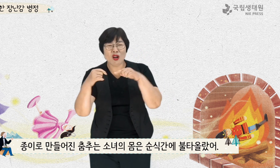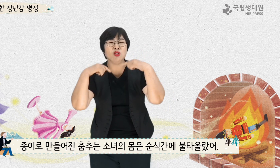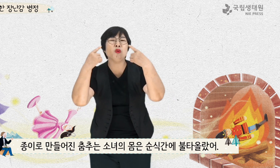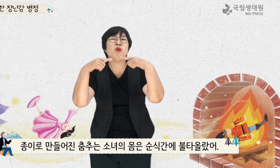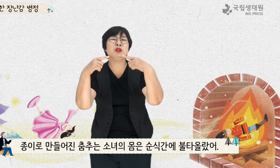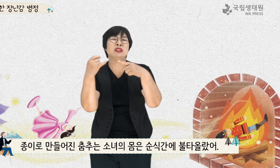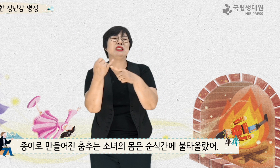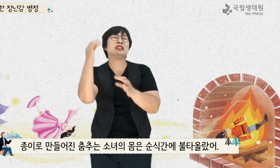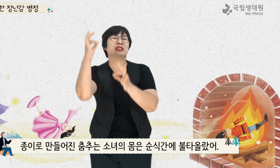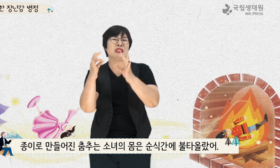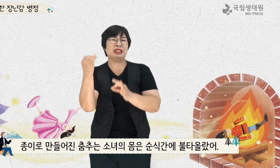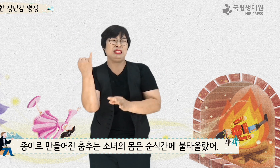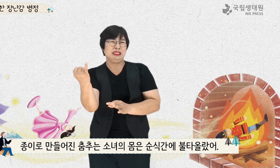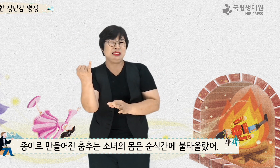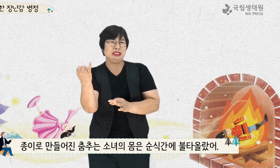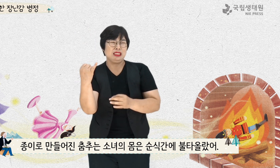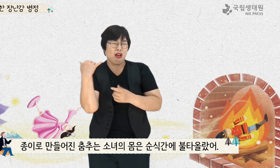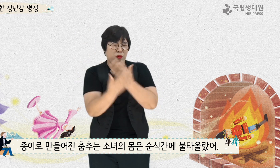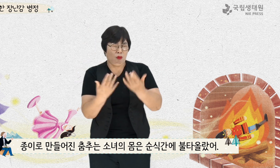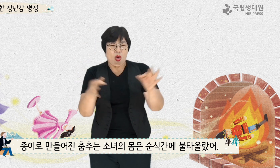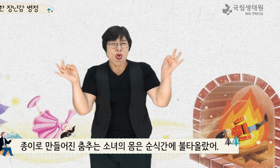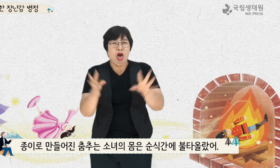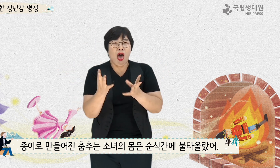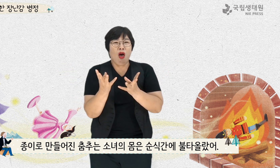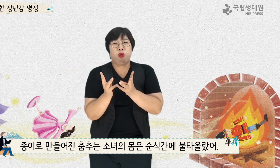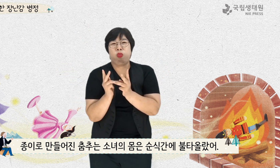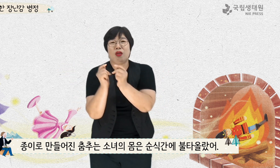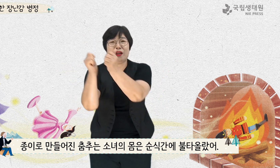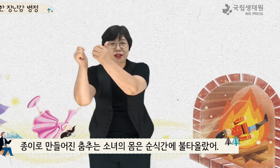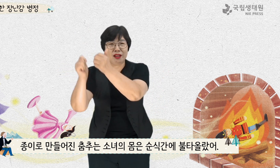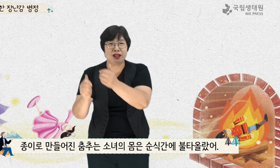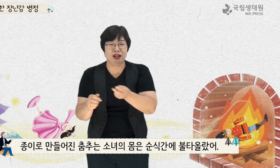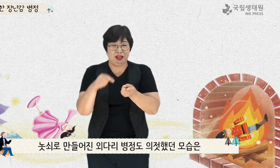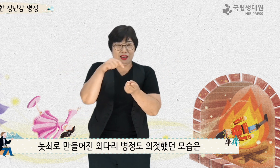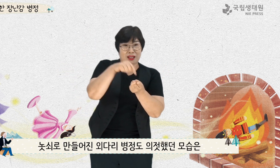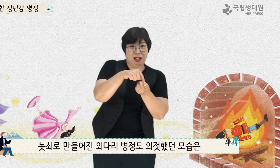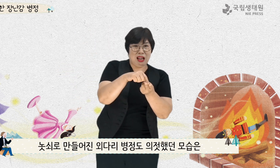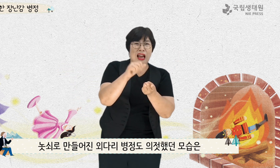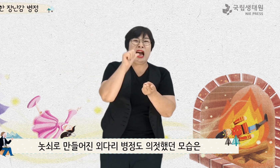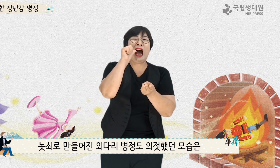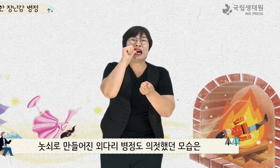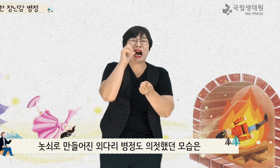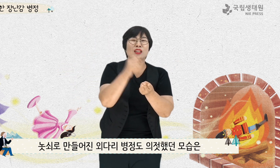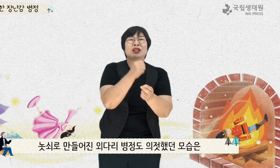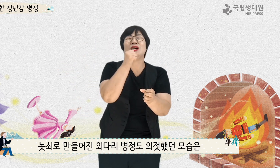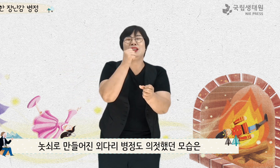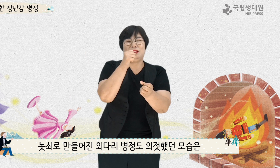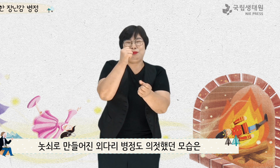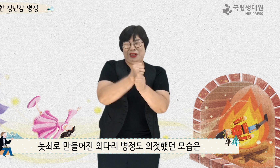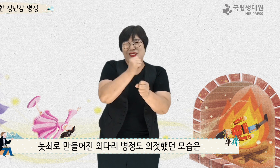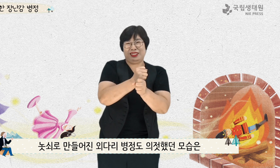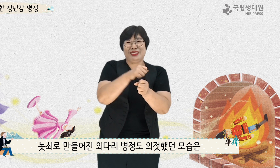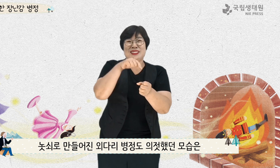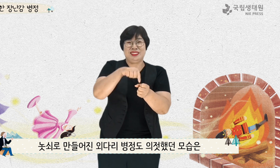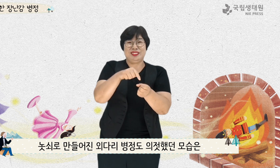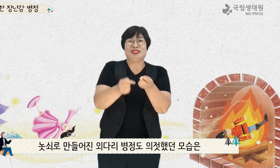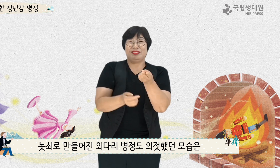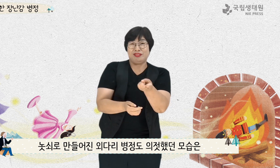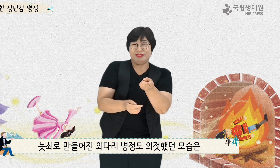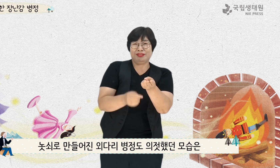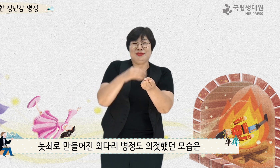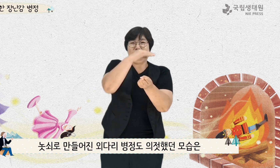종이로 만들어진 춤추는 소녀의 몸은 순식간에 불타올랐어. 노쇠로 만들어진